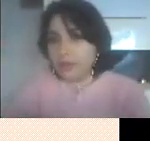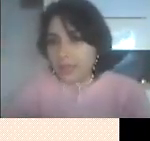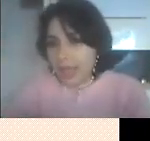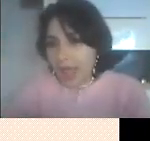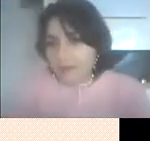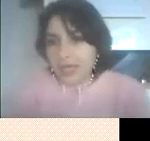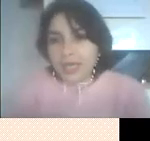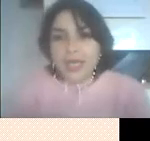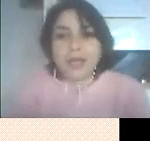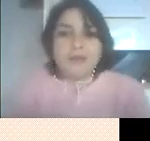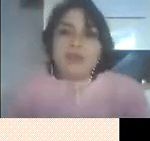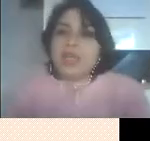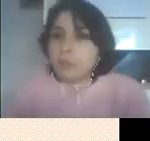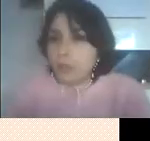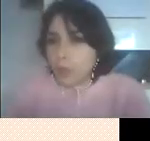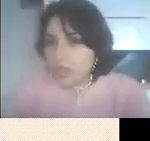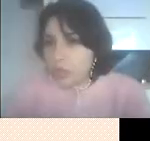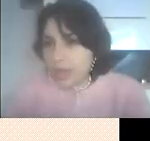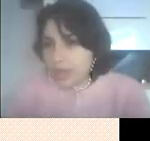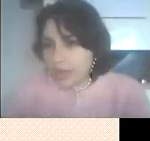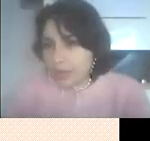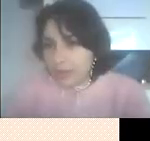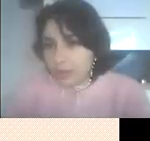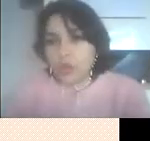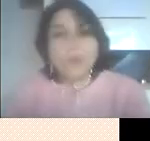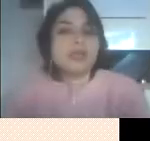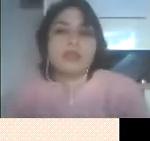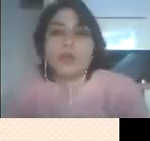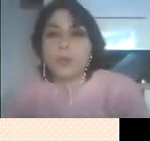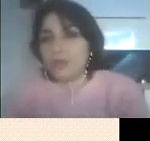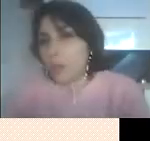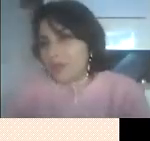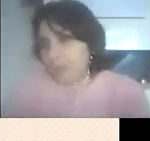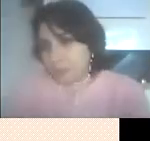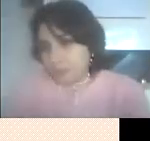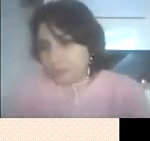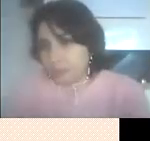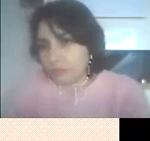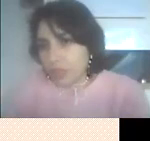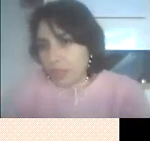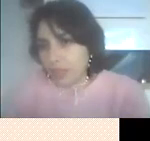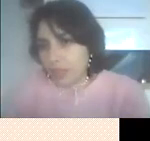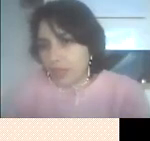¿No? A ver, ¿quién más me puede ayudar? A ver, de los que no han participado, para que todos participen.